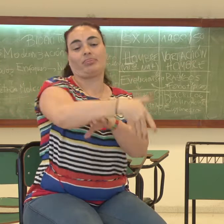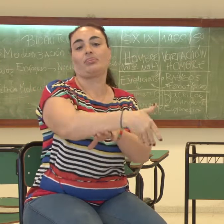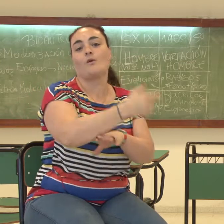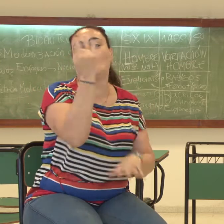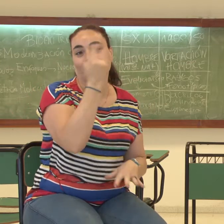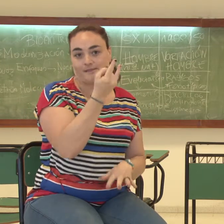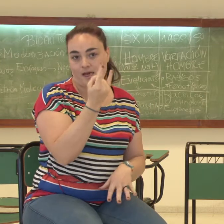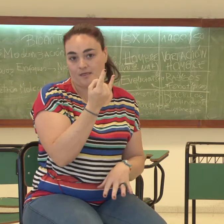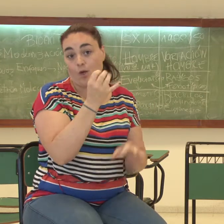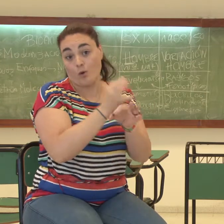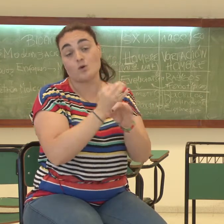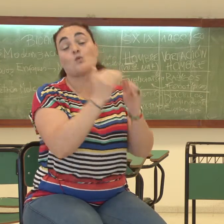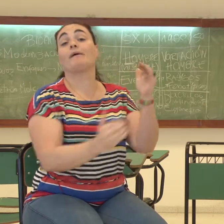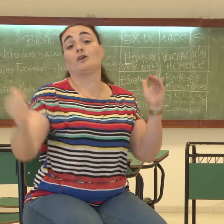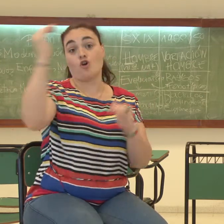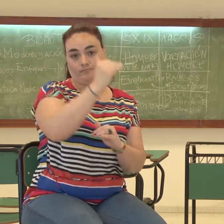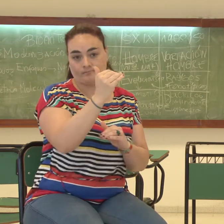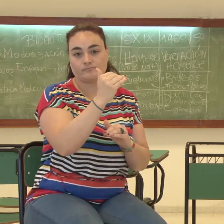personas sordas puedan acceder a la educación superior.